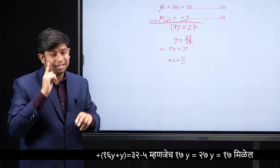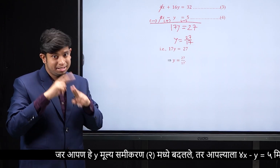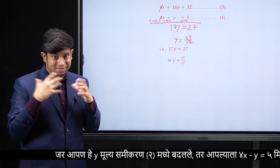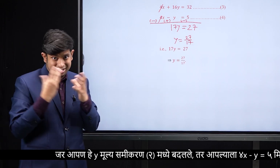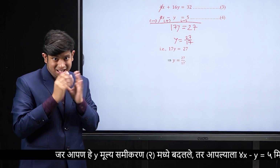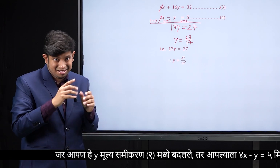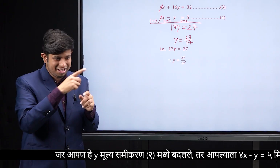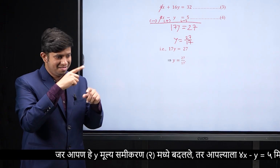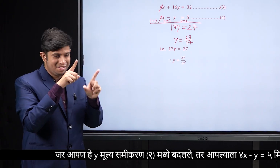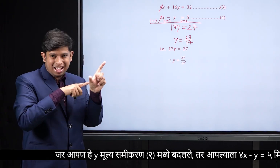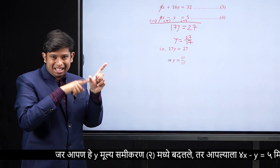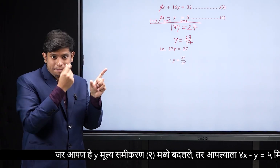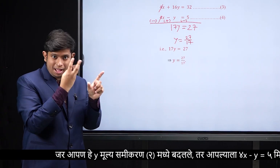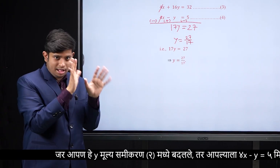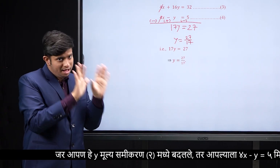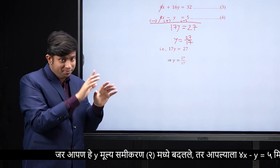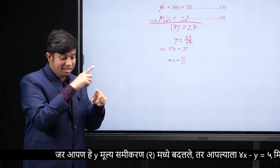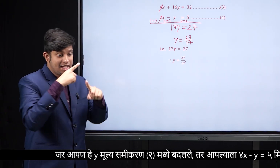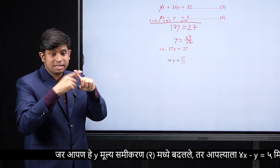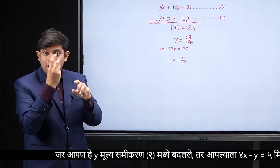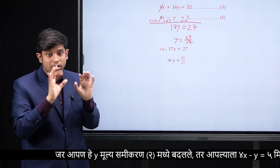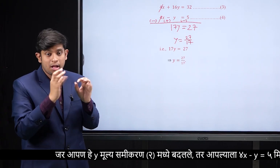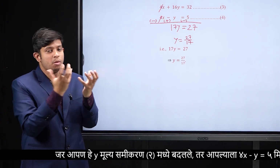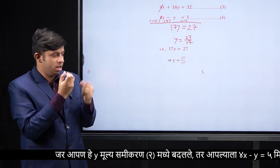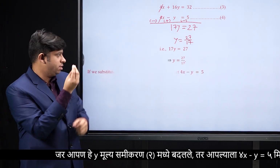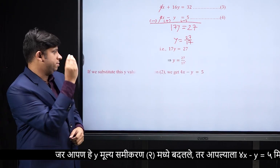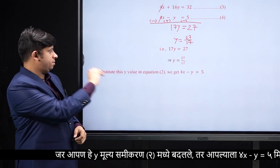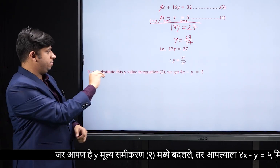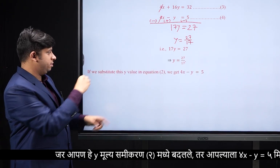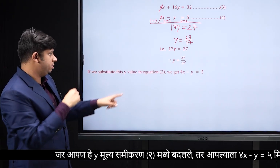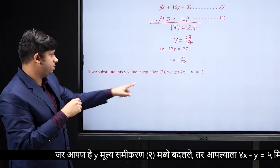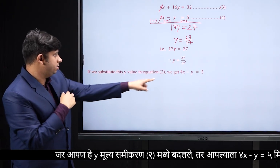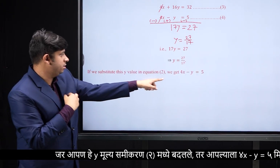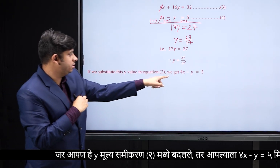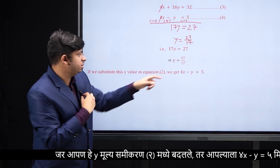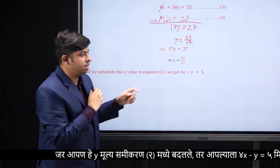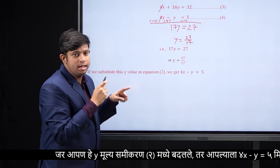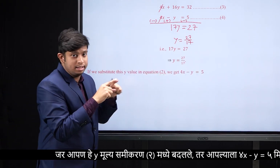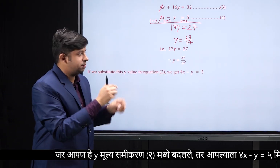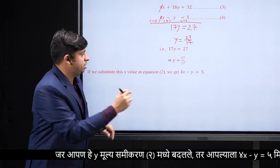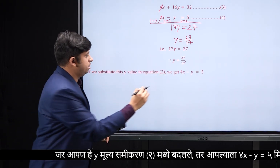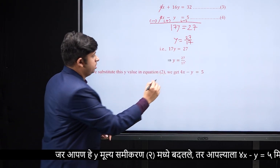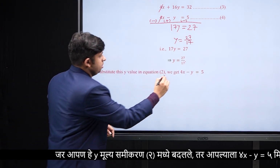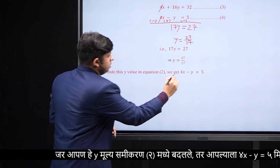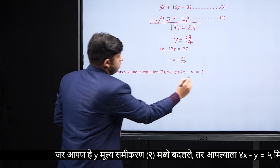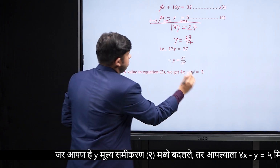जर आपण हे y मूल्य समीकरण 2 मध्ये बदलले तर आपल्याला 4x वजा y बरोबर 5 मिळेल.